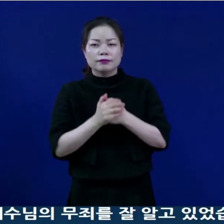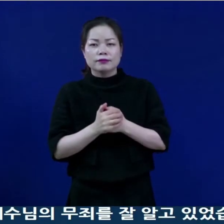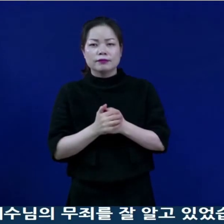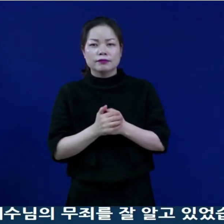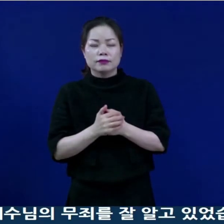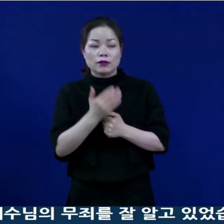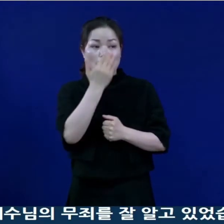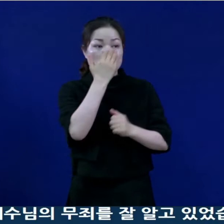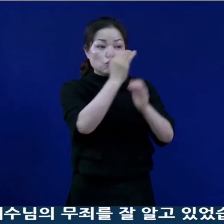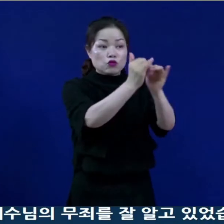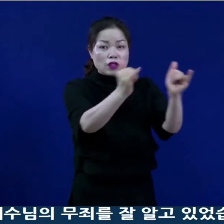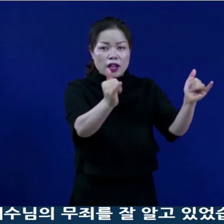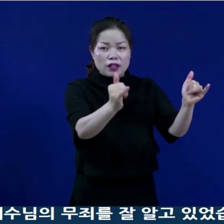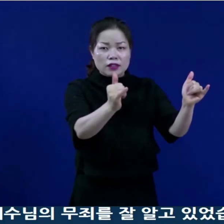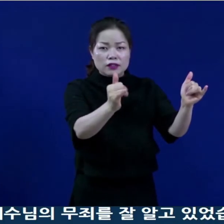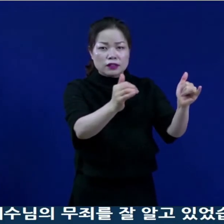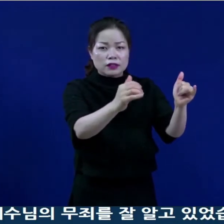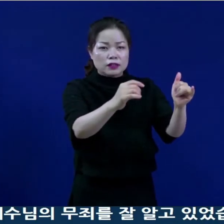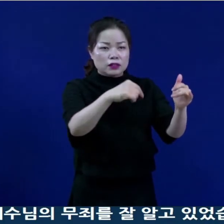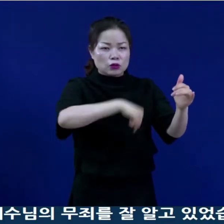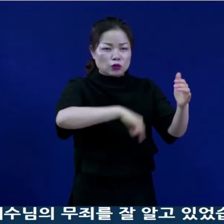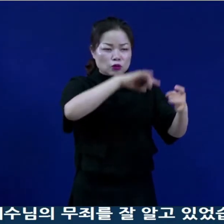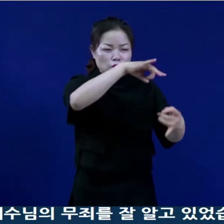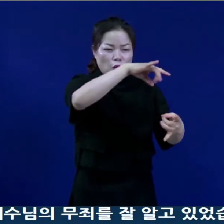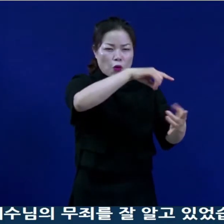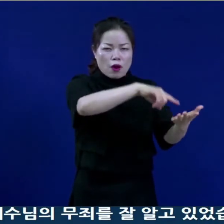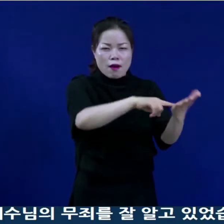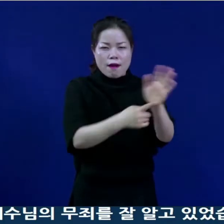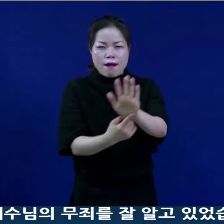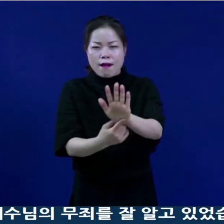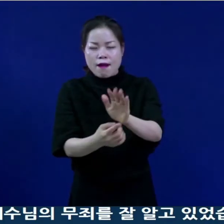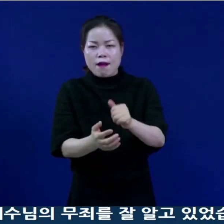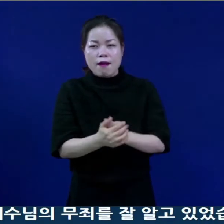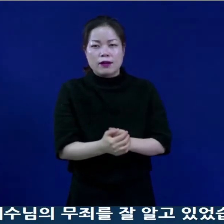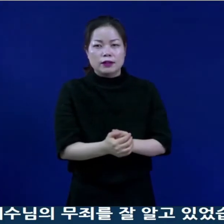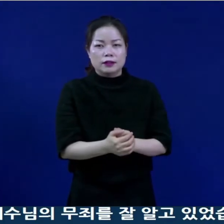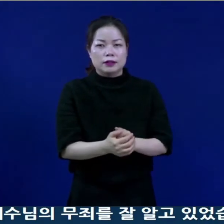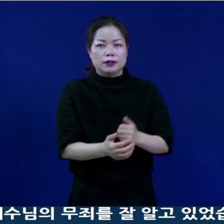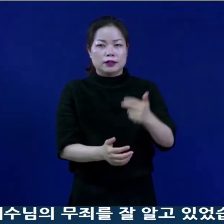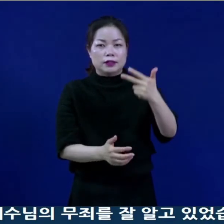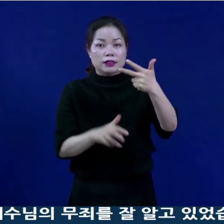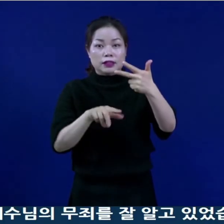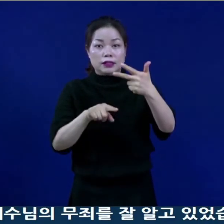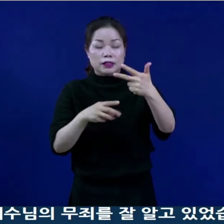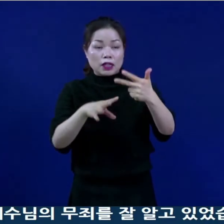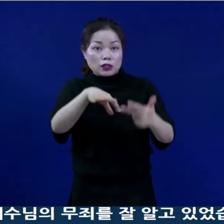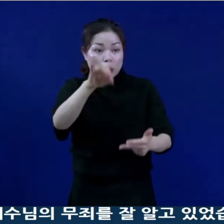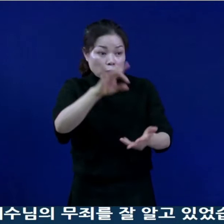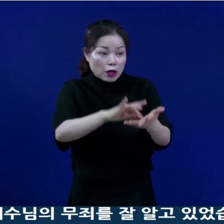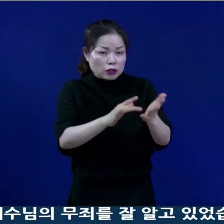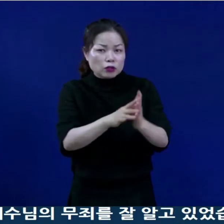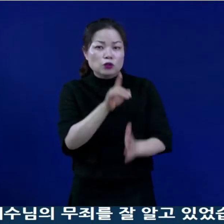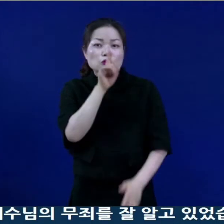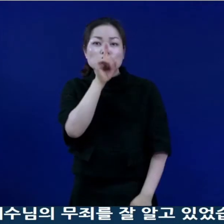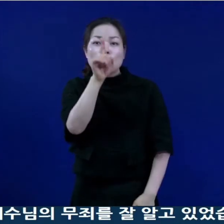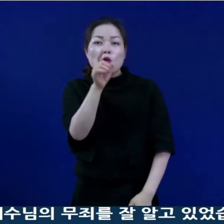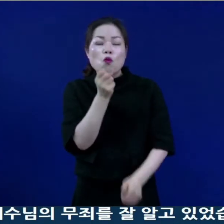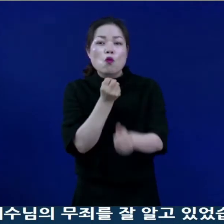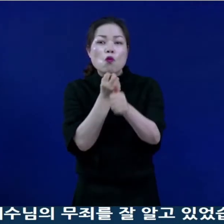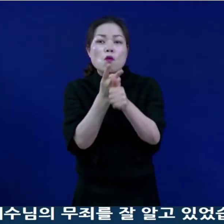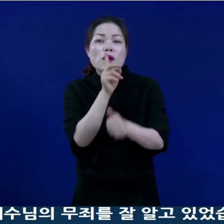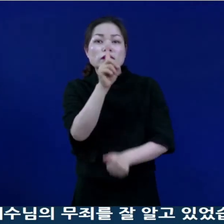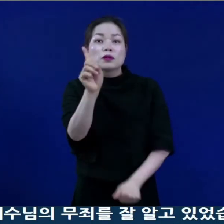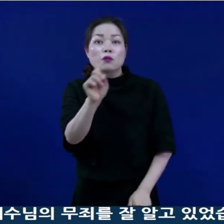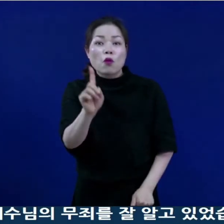드디어 유대인들이 속내를 드러냅니다. 7절 보시면 그들이 처음 예수님을 고소한 죄는 어떤